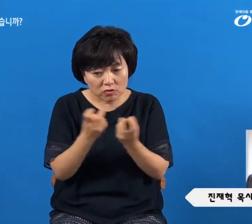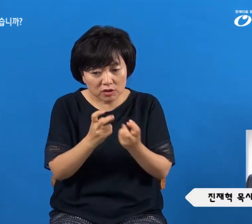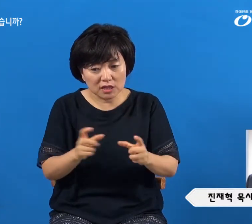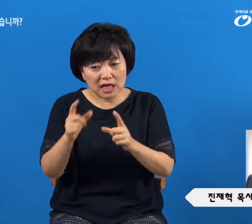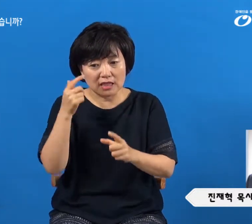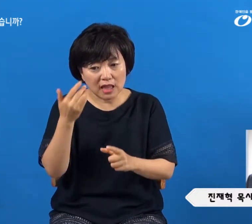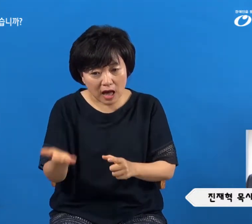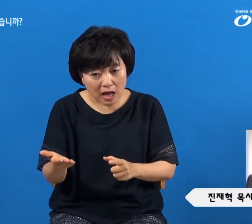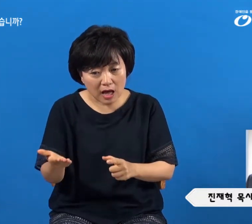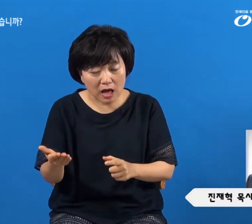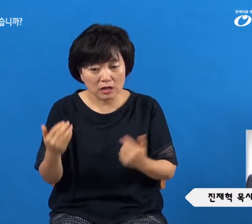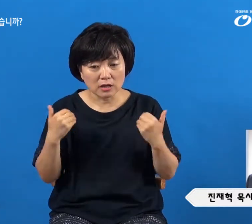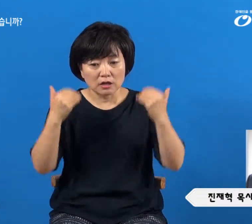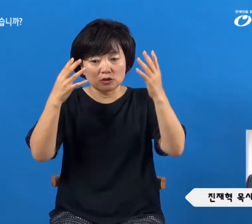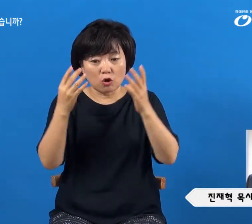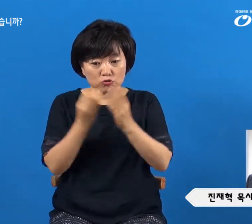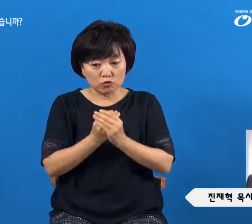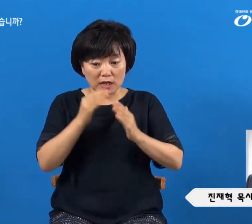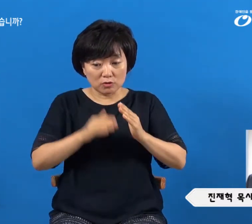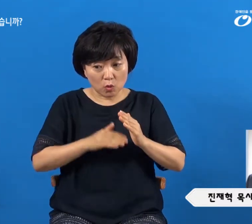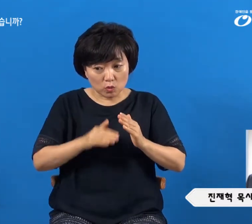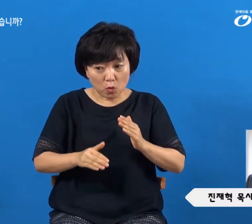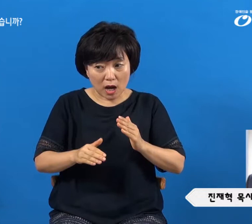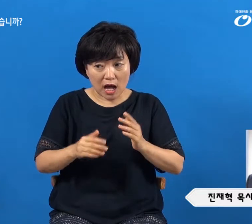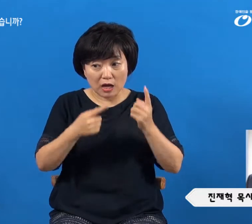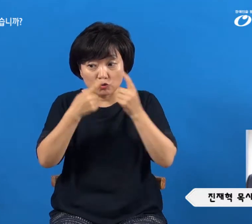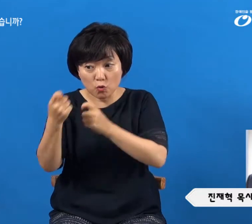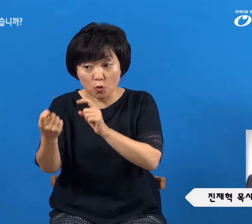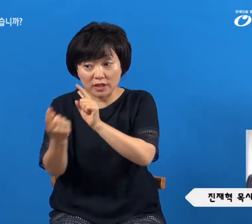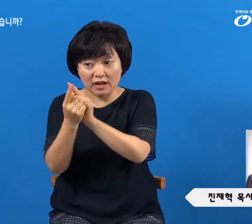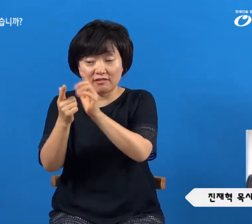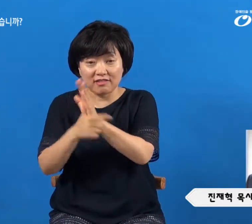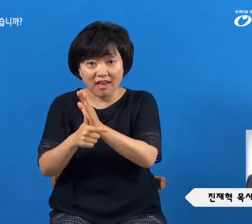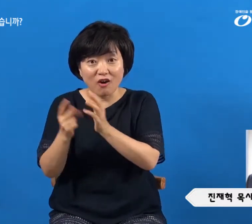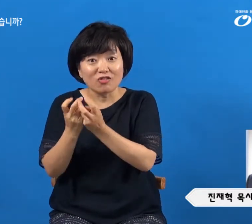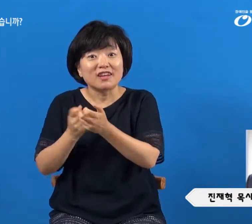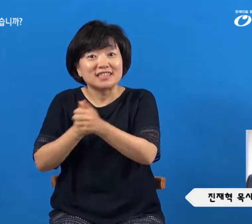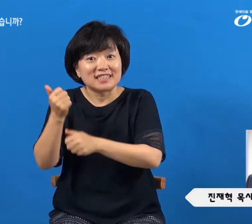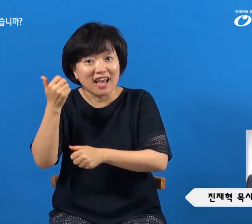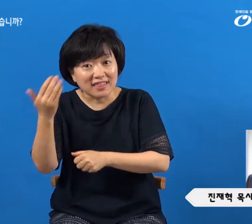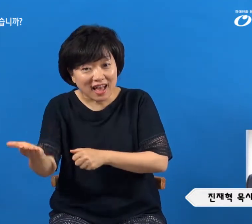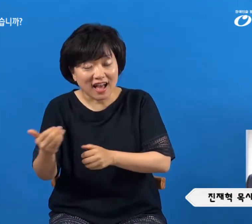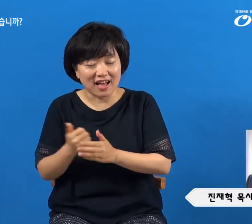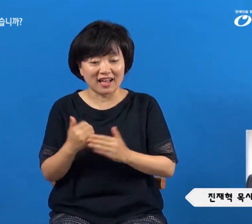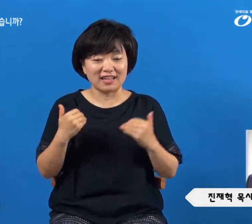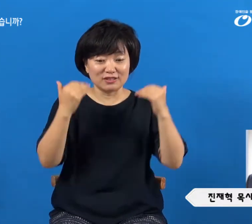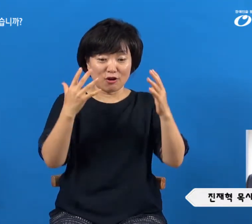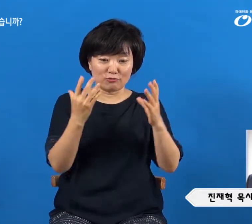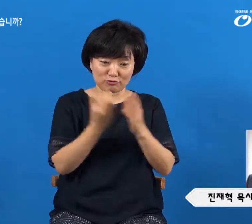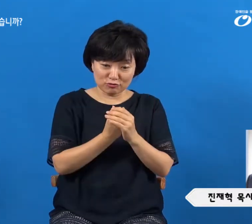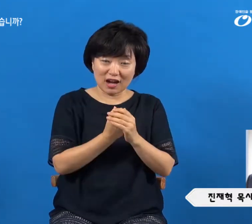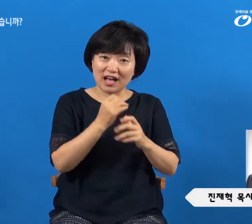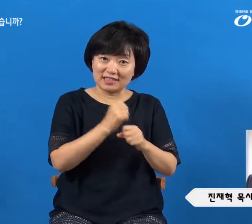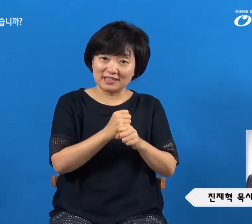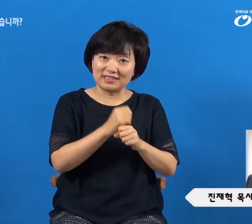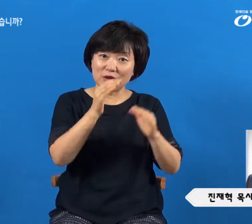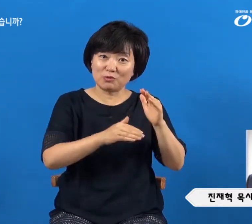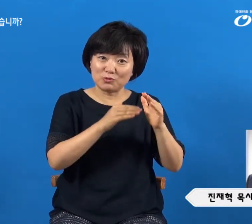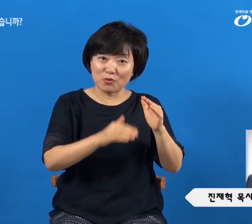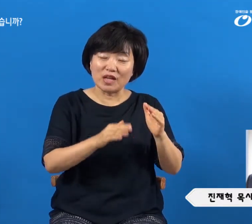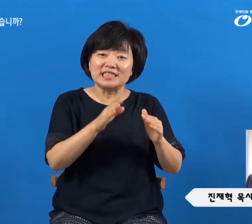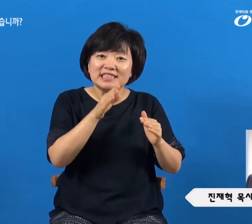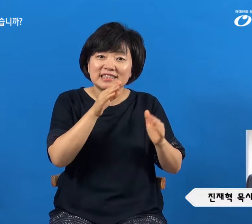성숙한 성도가 유혹을 당할 때 어떻게 승리할 것인가, 성숙한 성도의 진짜 믿음은